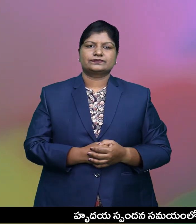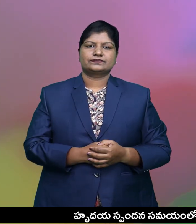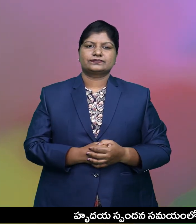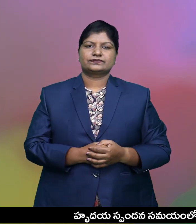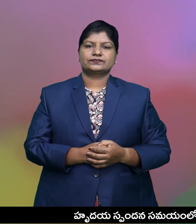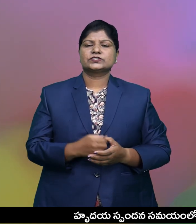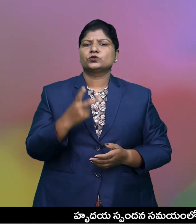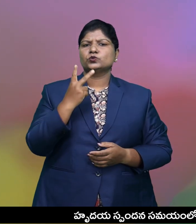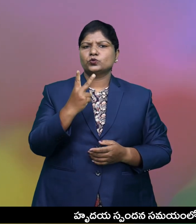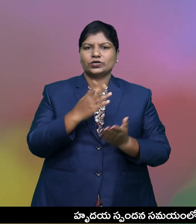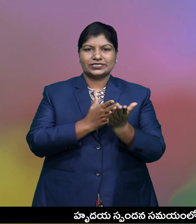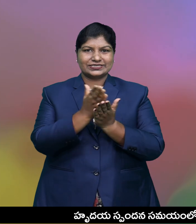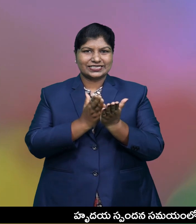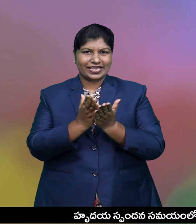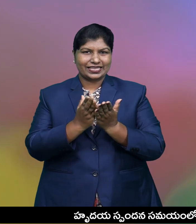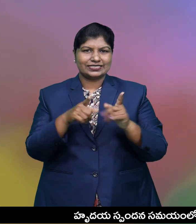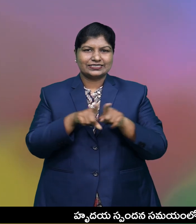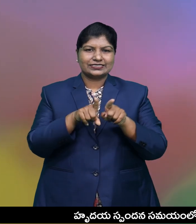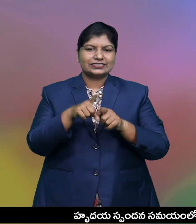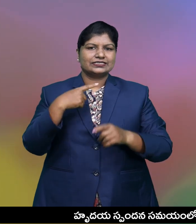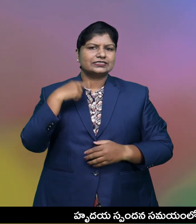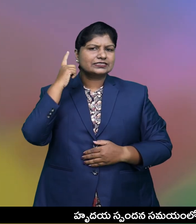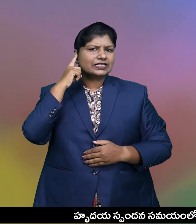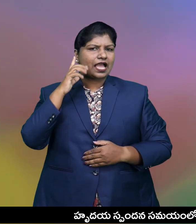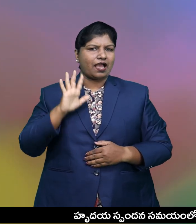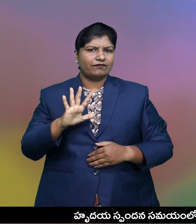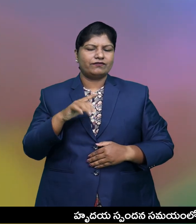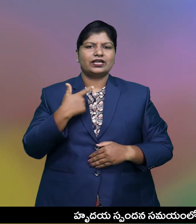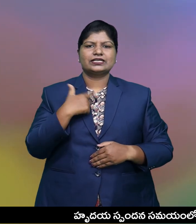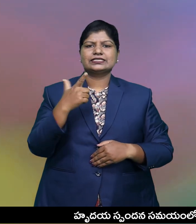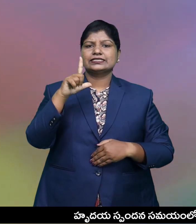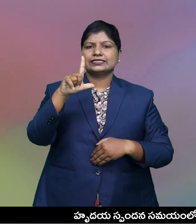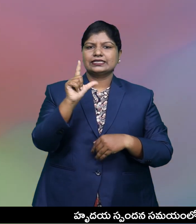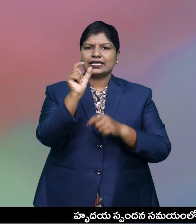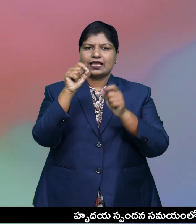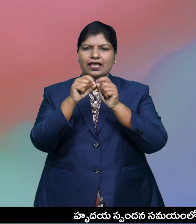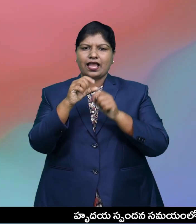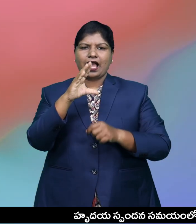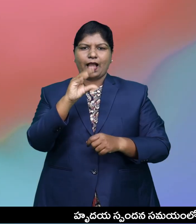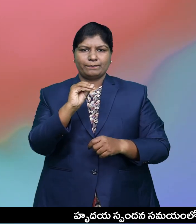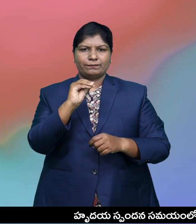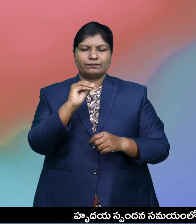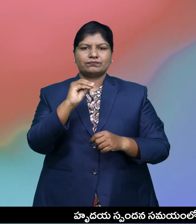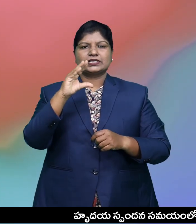హృదయ స్పందన సమయంలో వినిపించే 2 రకాల శబ్దాలు లబ్ మరియు డబ్.